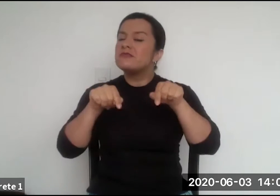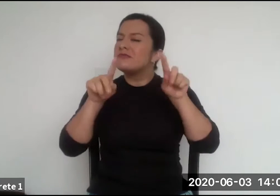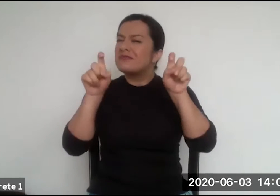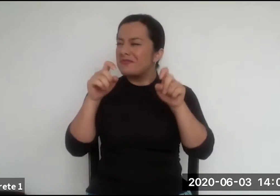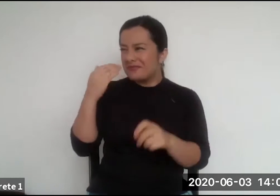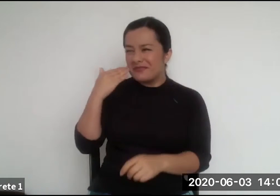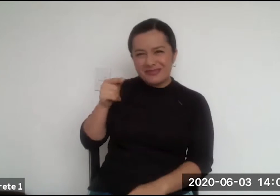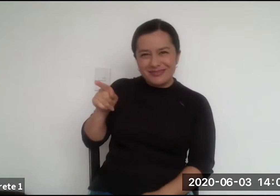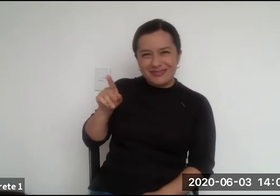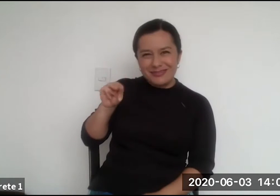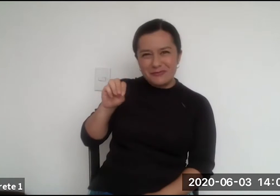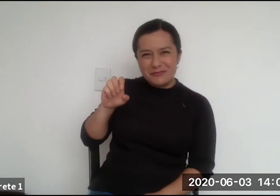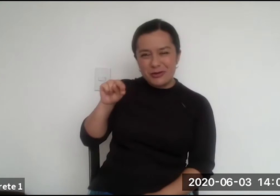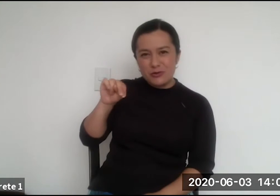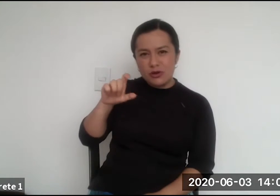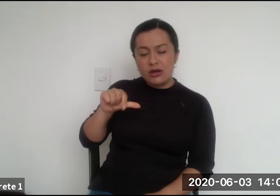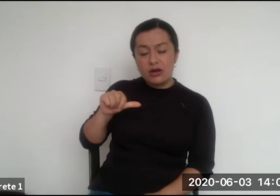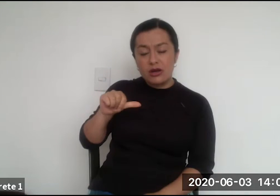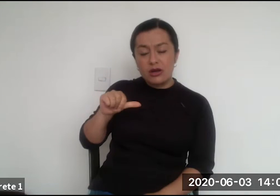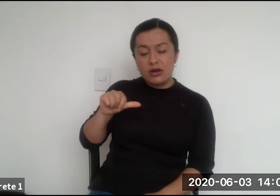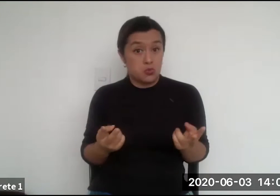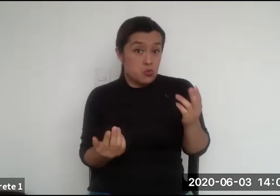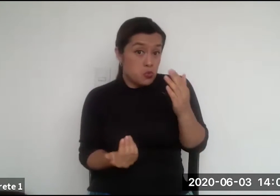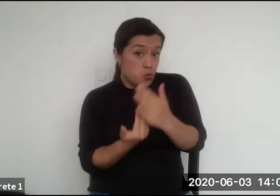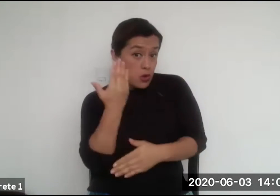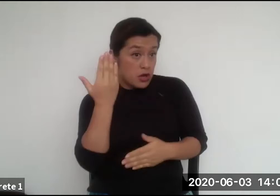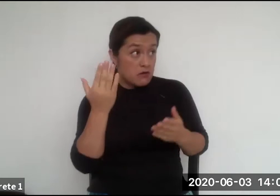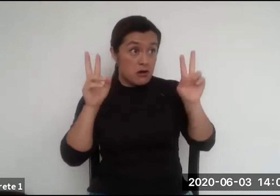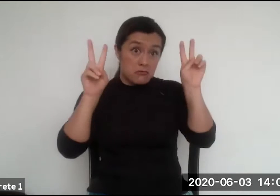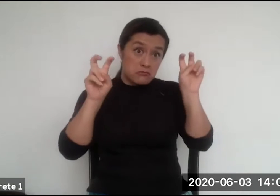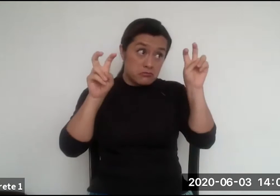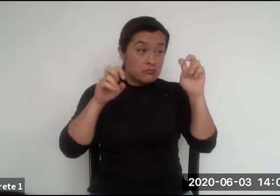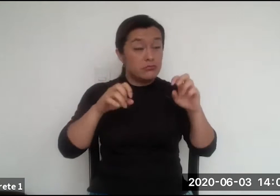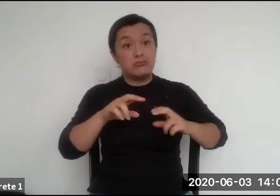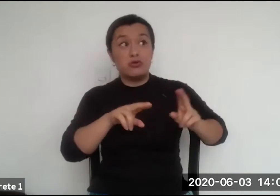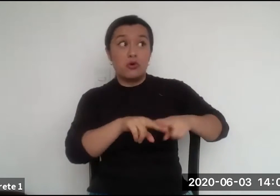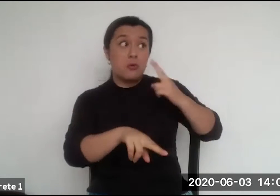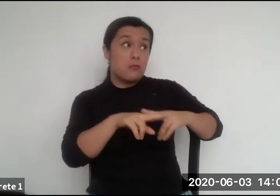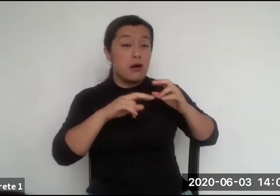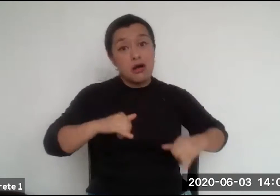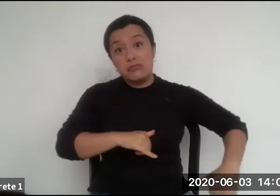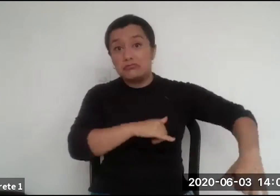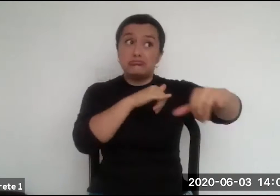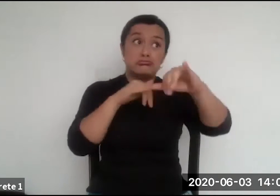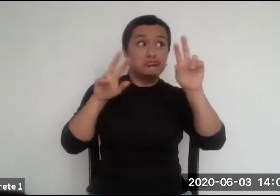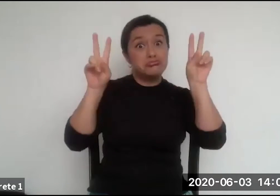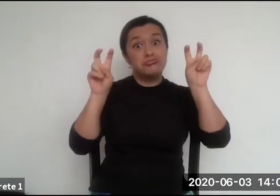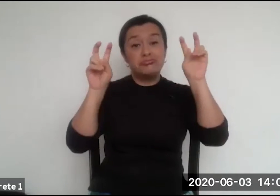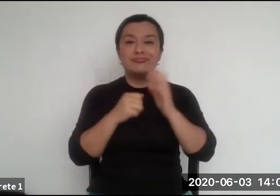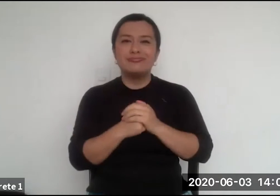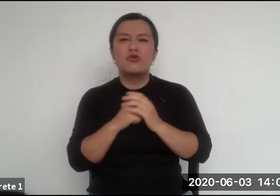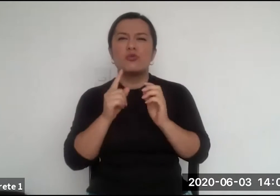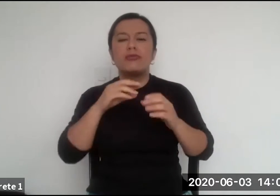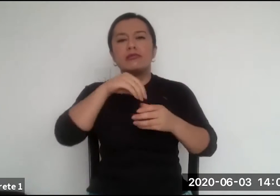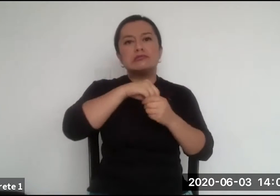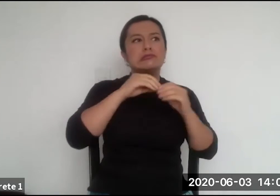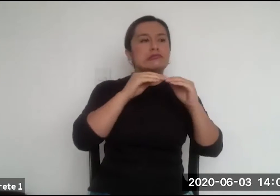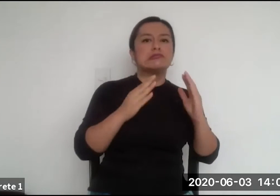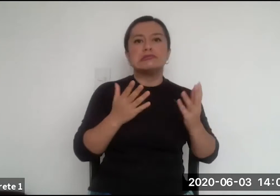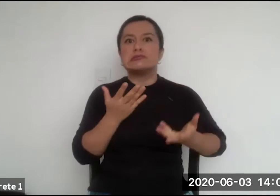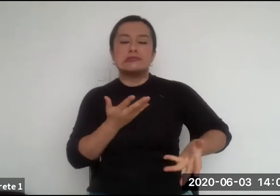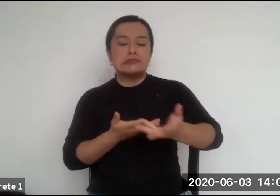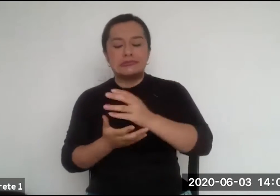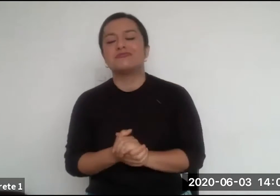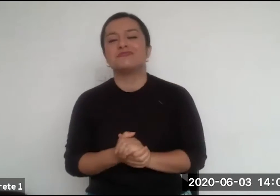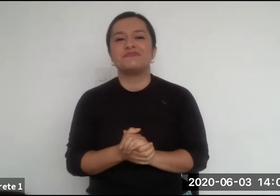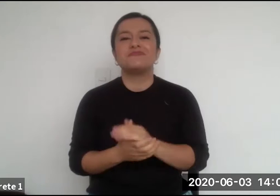Manuela, Nueva Normalidad entre confinamientos y otras educaciones. Bueno, queremos agradecer también a la Facultad de